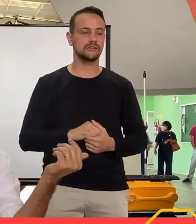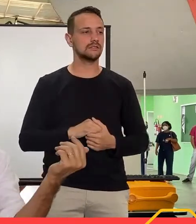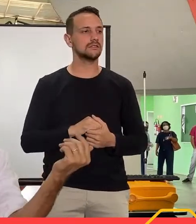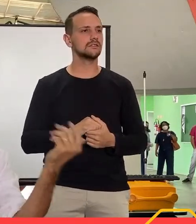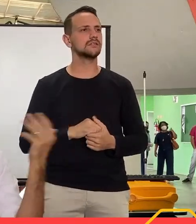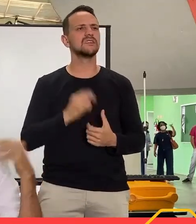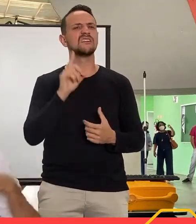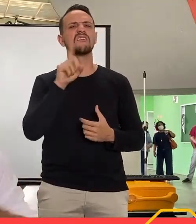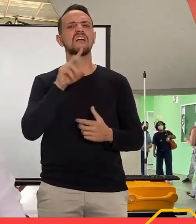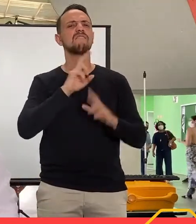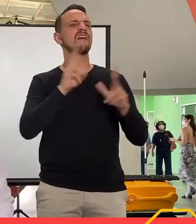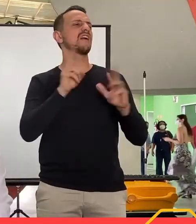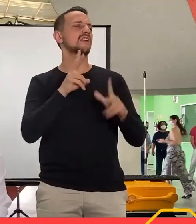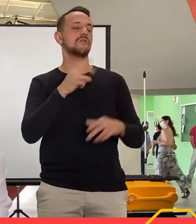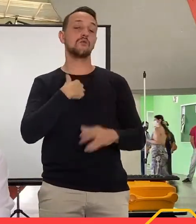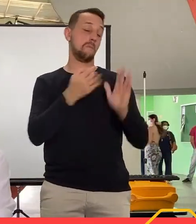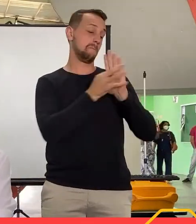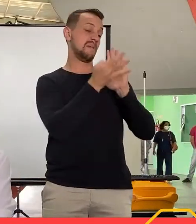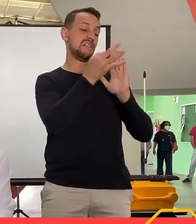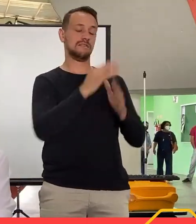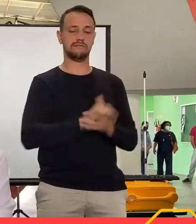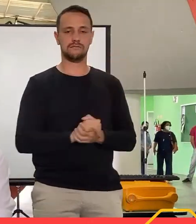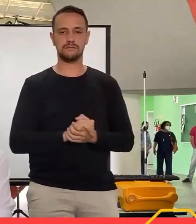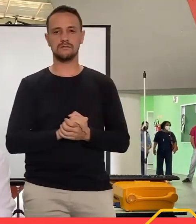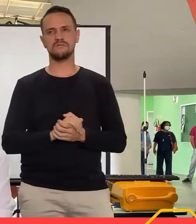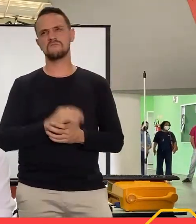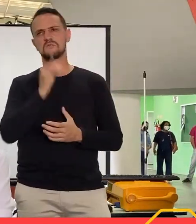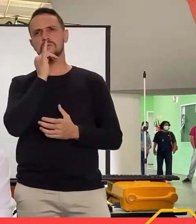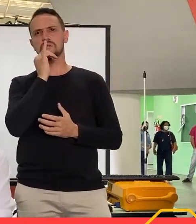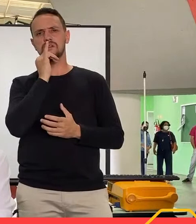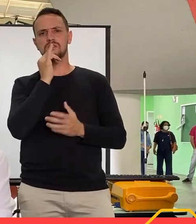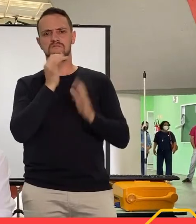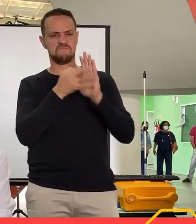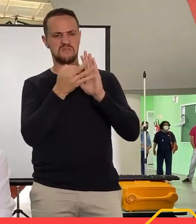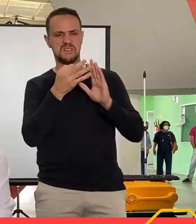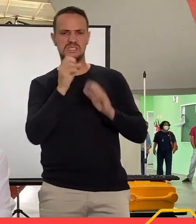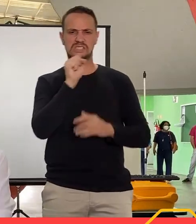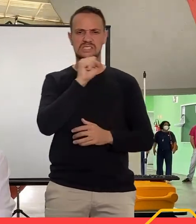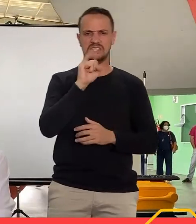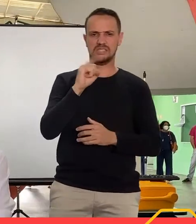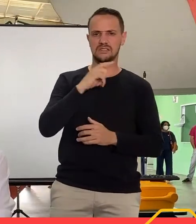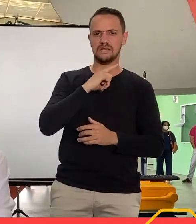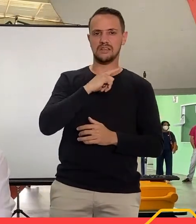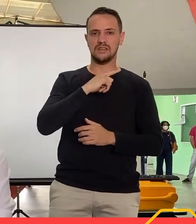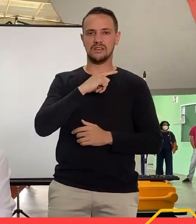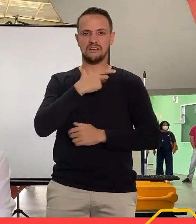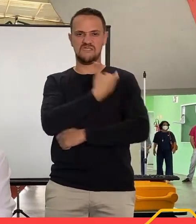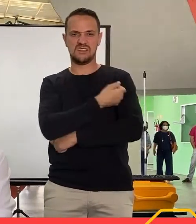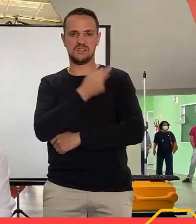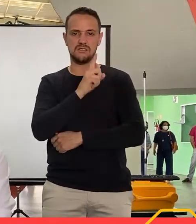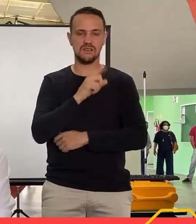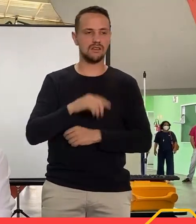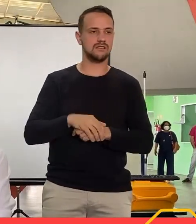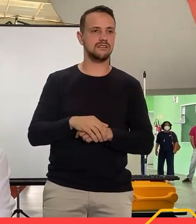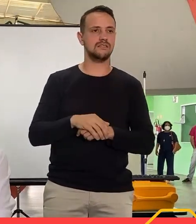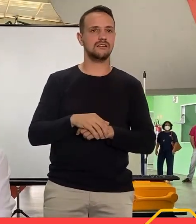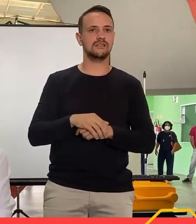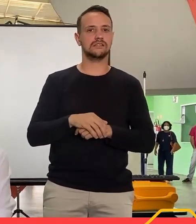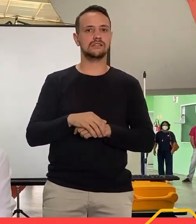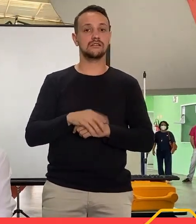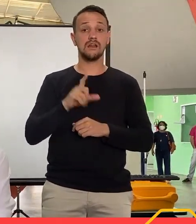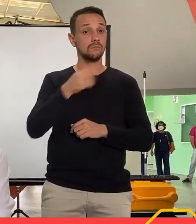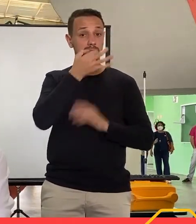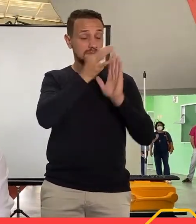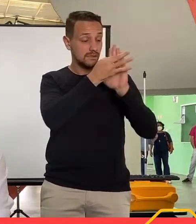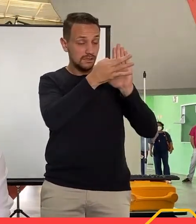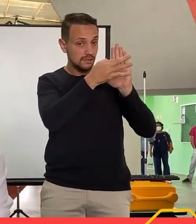não é uma questão de opinião, se toma vacina ou não, se a vacina é eficaz ou não. Isso deixou de ser uma questão de